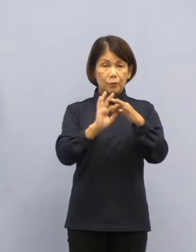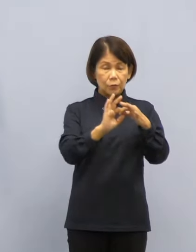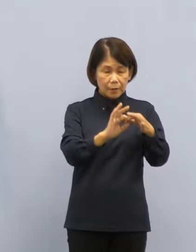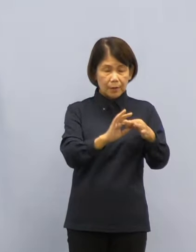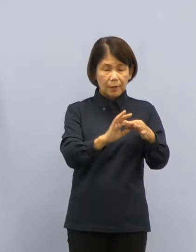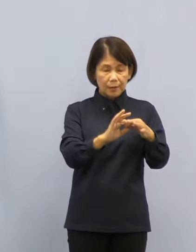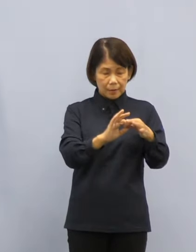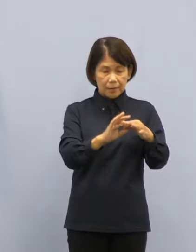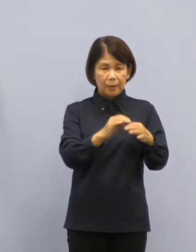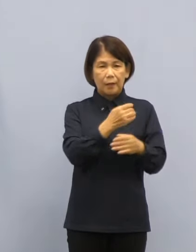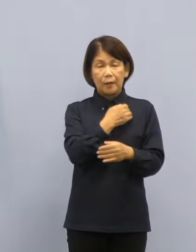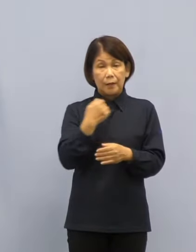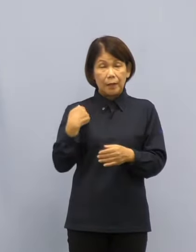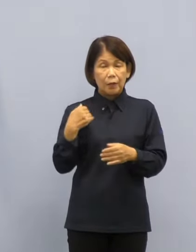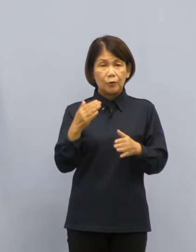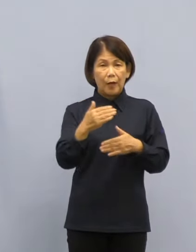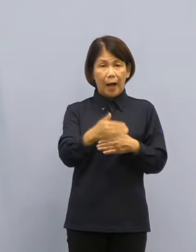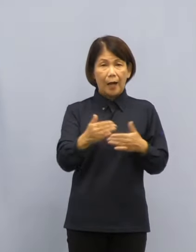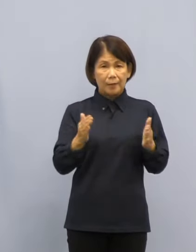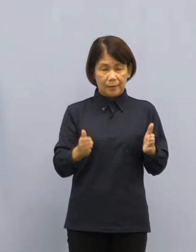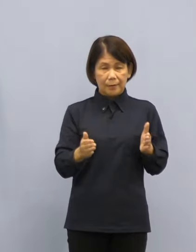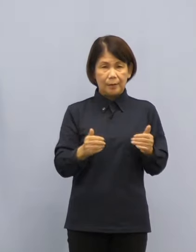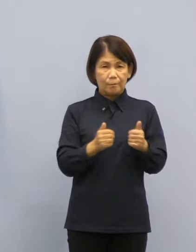対話を図っていきたいと思います。はい、 ありがとう